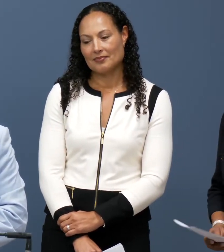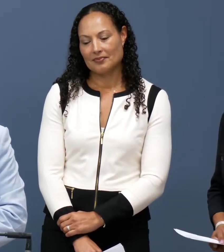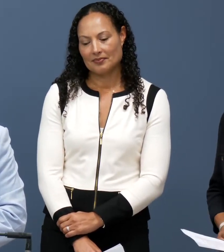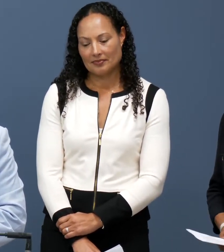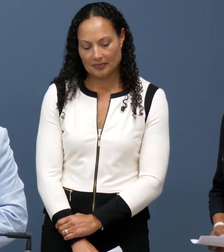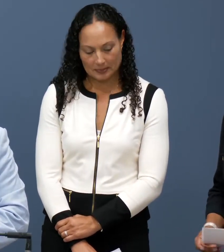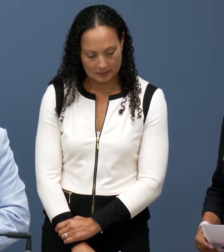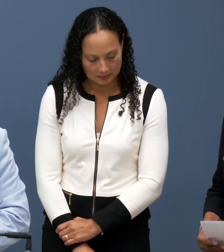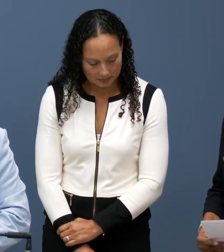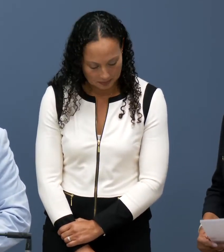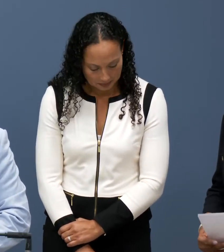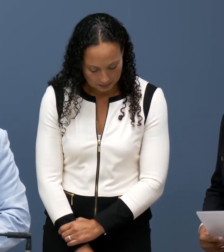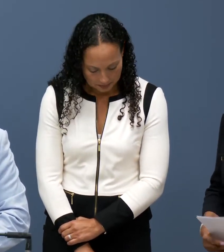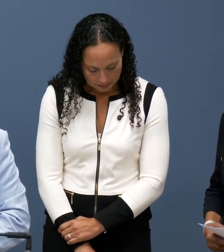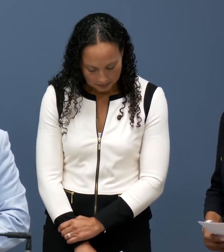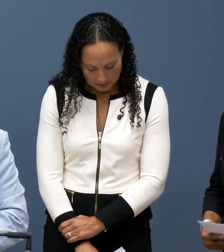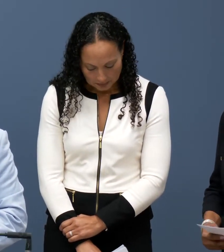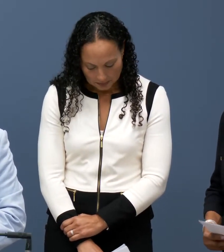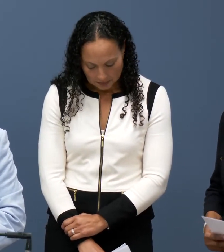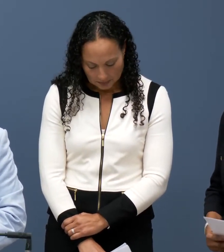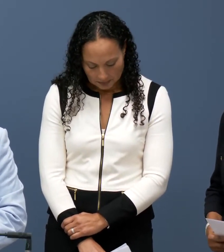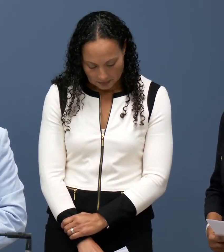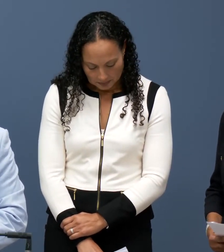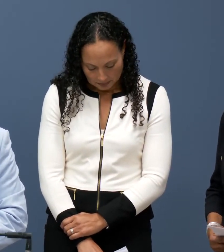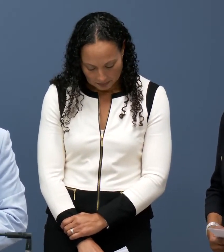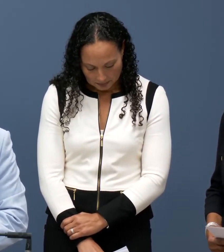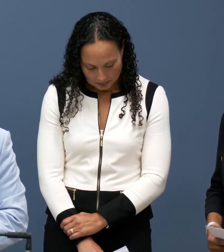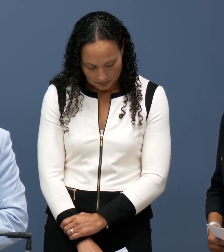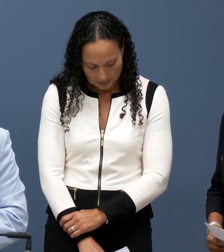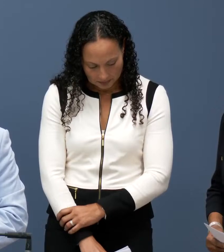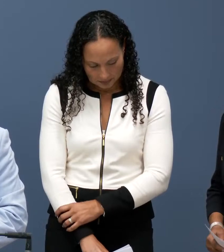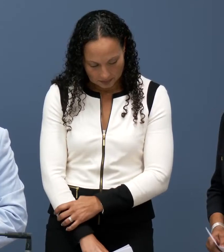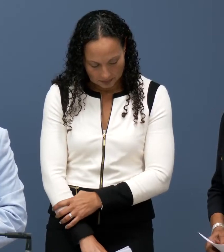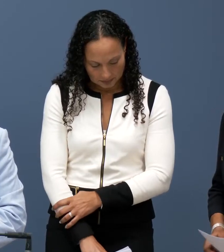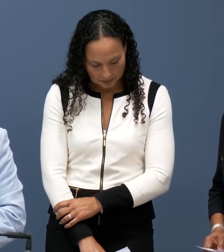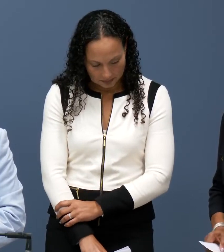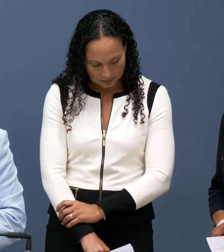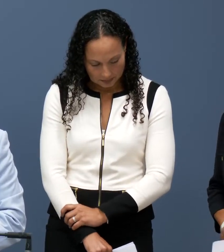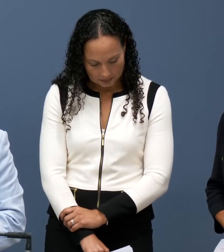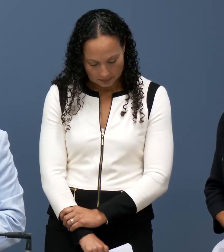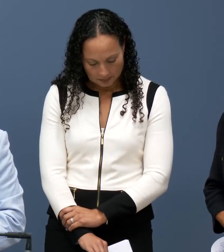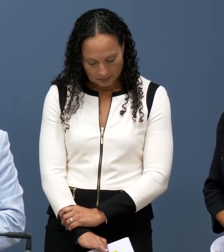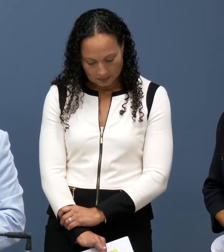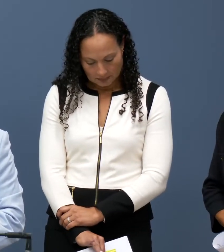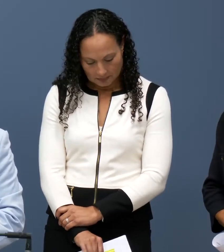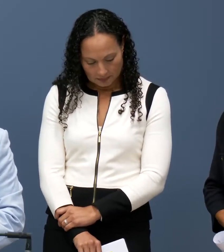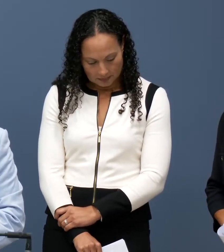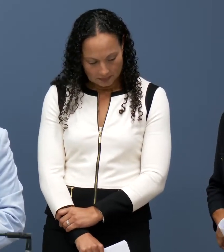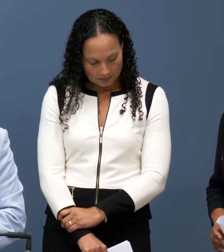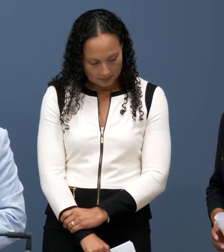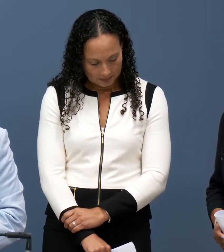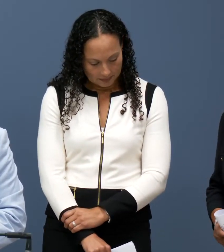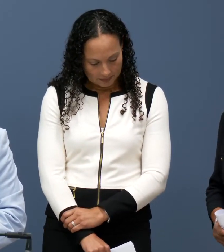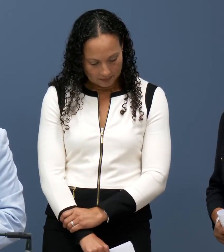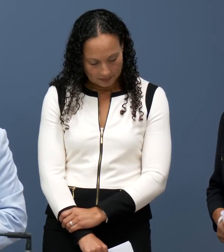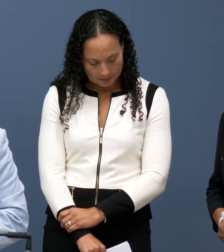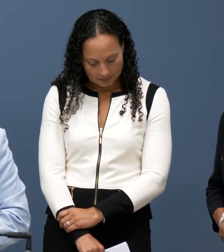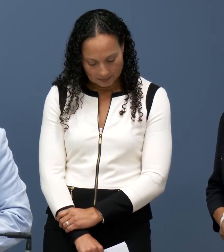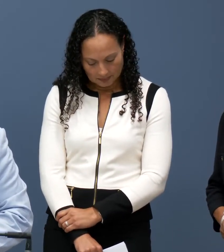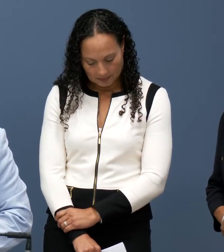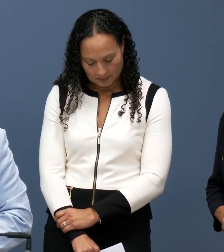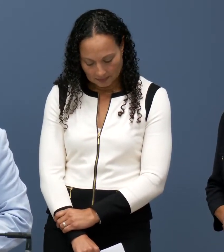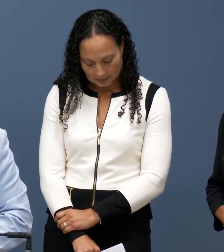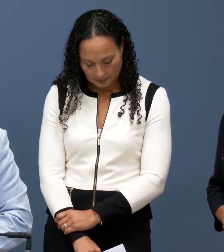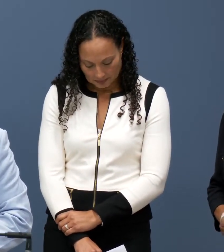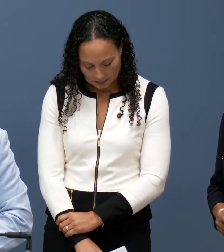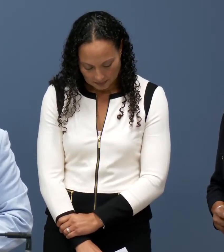បង្កើនសន្ទុះនៃការឆ្លើយតបទៅនឹងវិបត្តិជាទូទៅទី4គឺដាក់ចេញគោលដៅរយៈពេលយូរអង្វែងនិងរចនាសម្ព័ន្ធអង្គការនានាដើម្បីយើងបន្តកិ